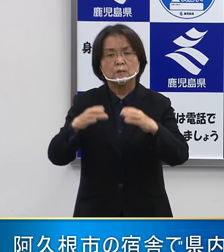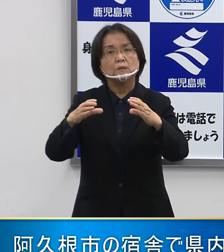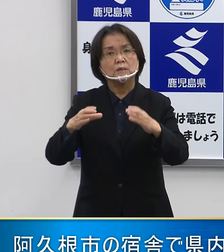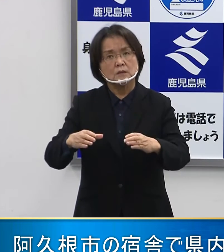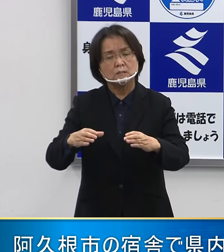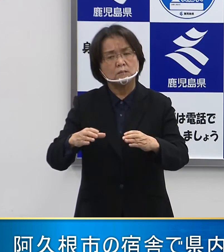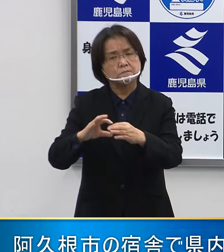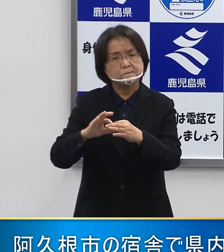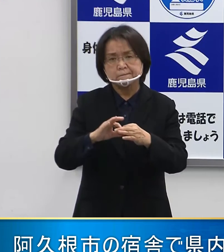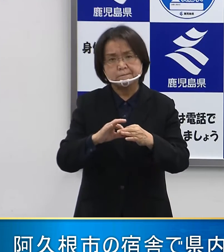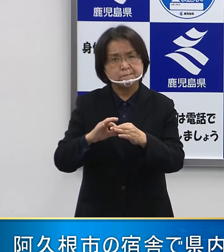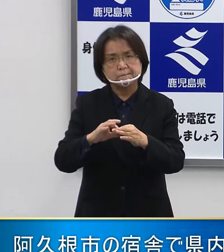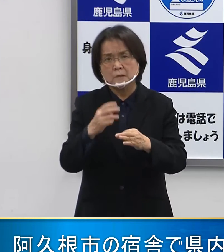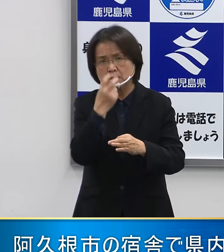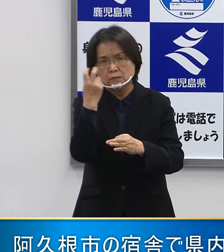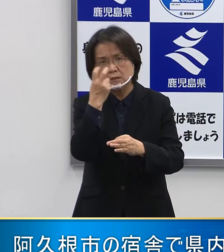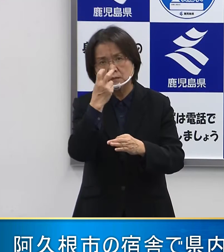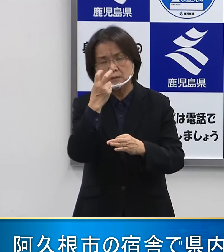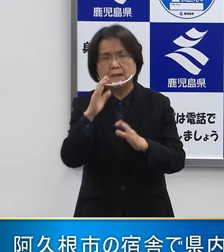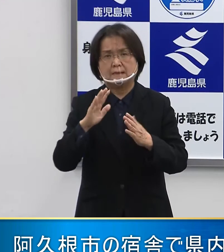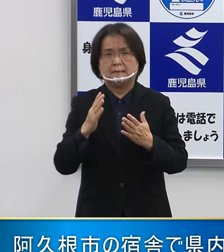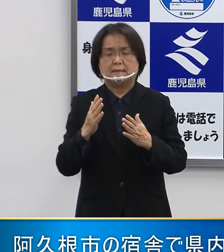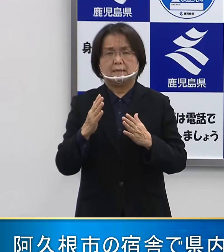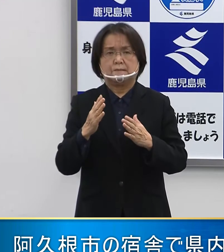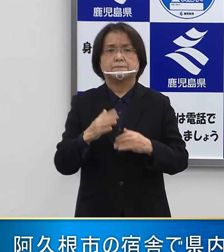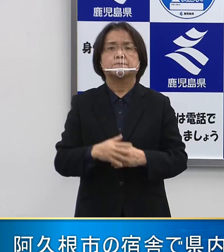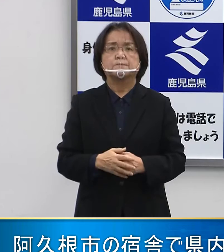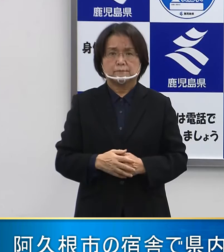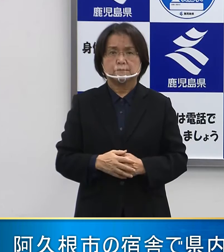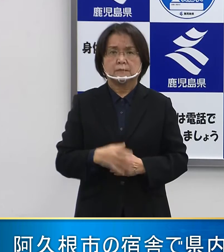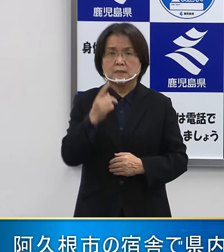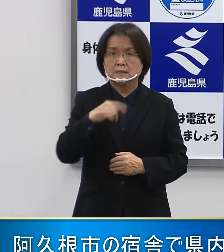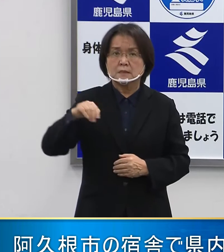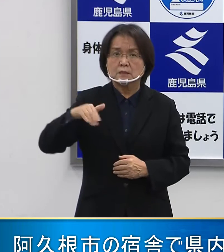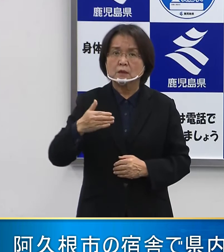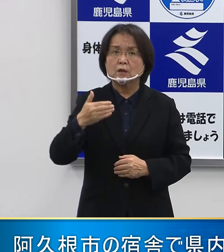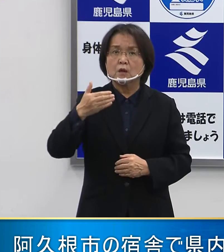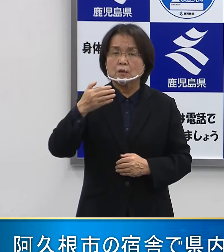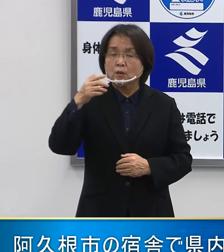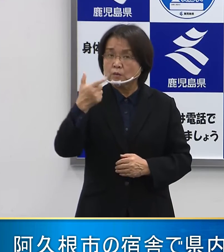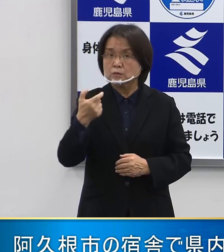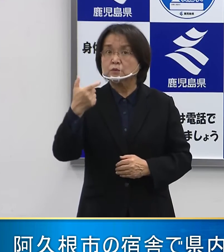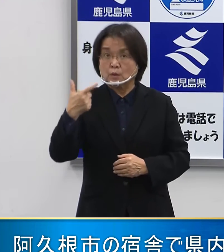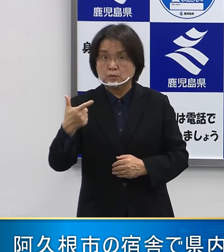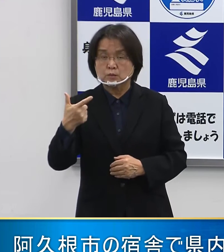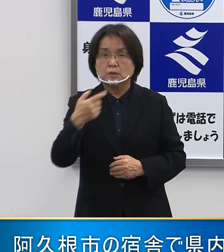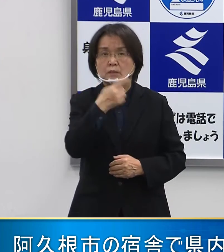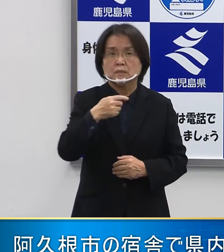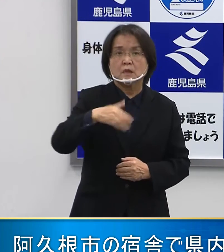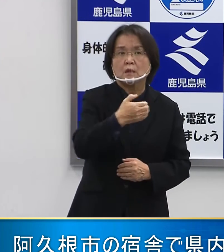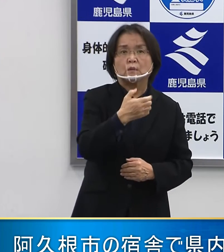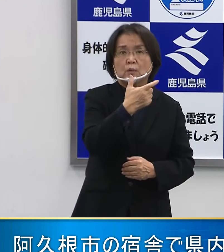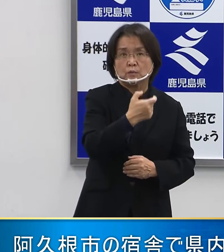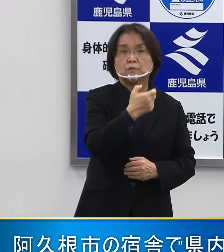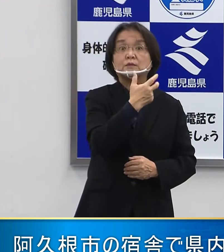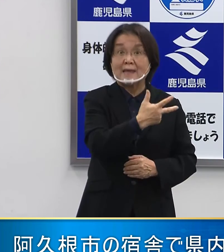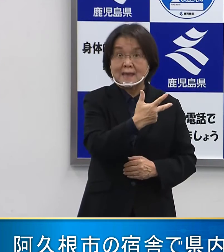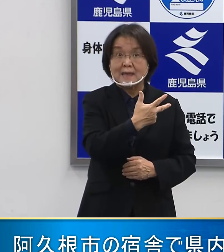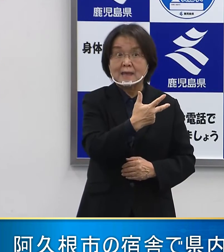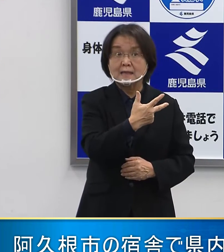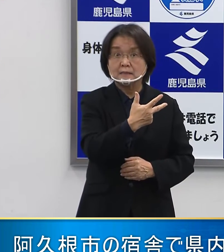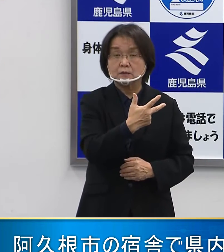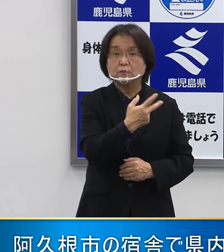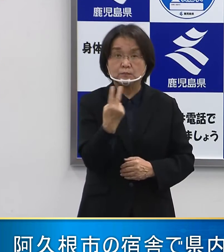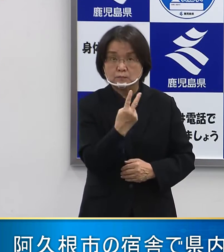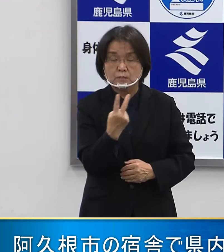は確認されておりません14660名1467例目の